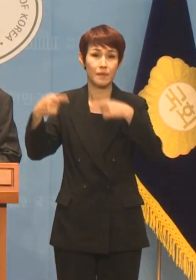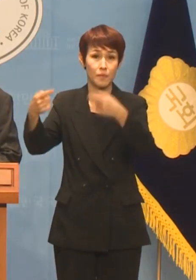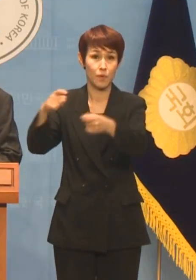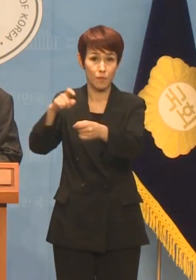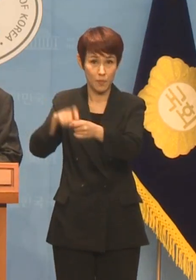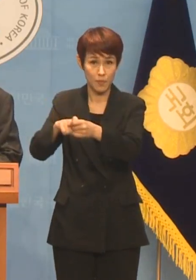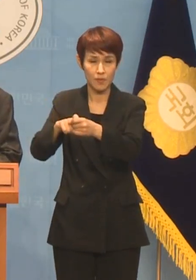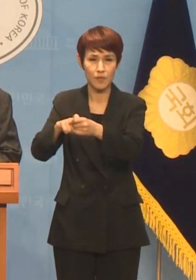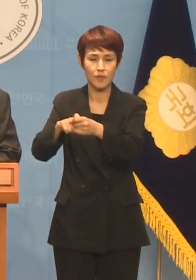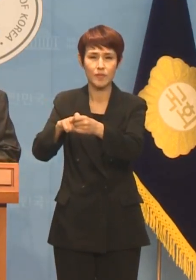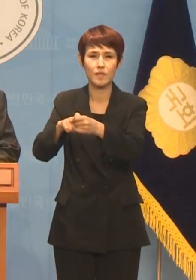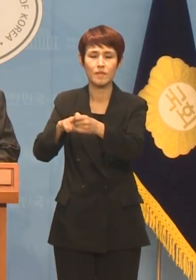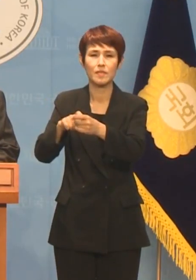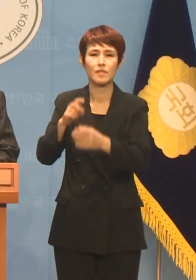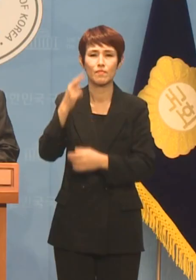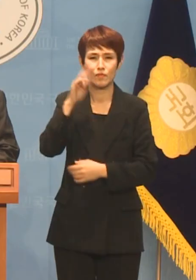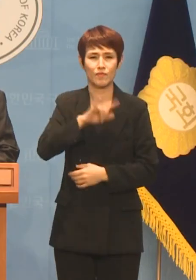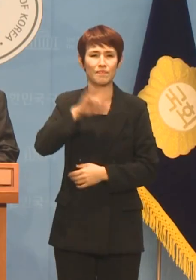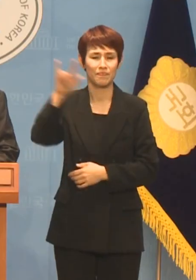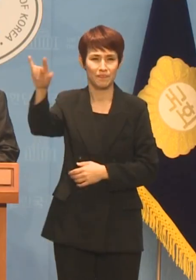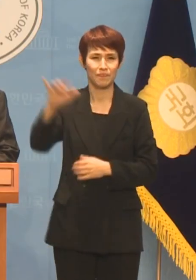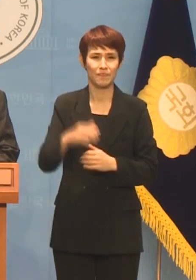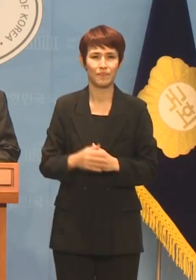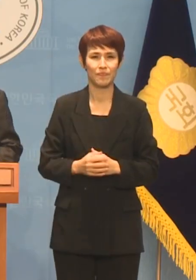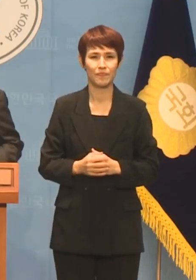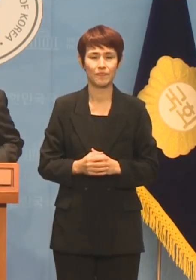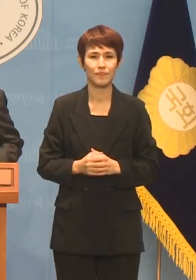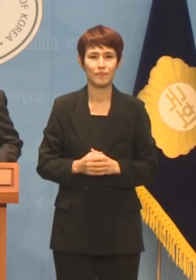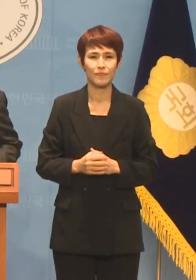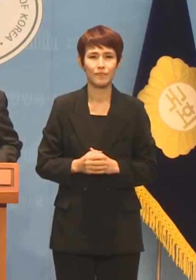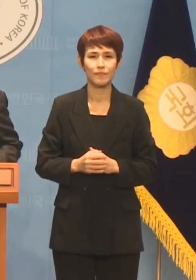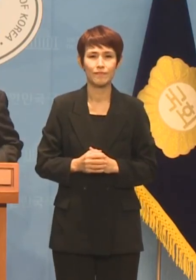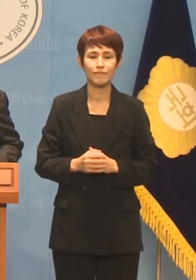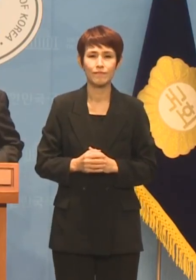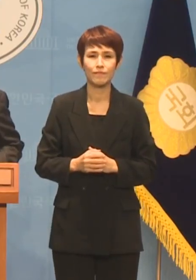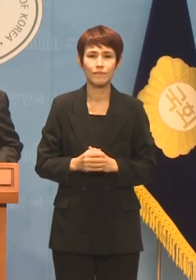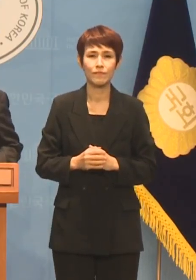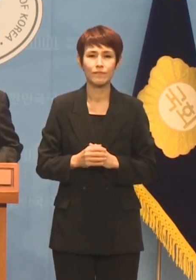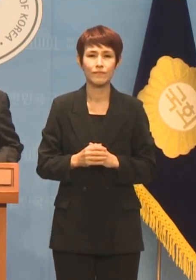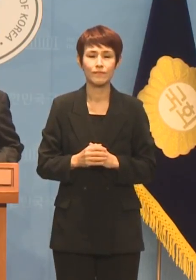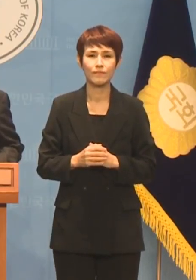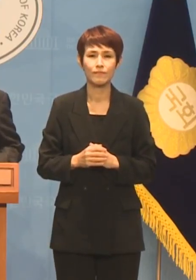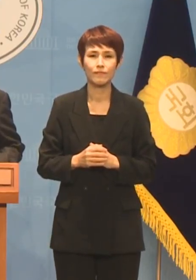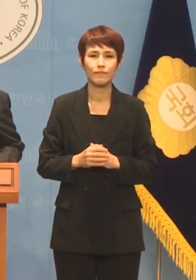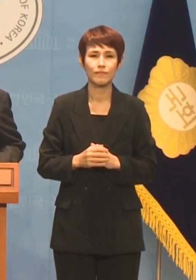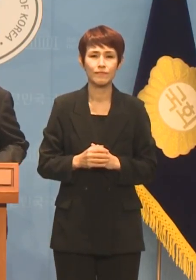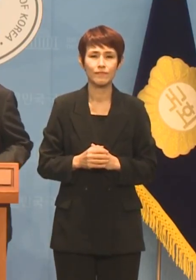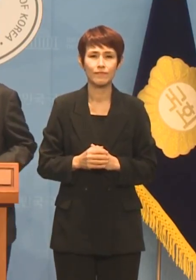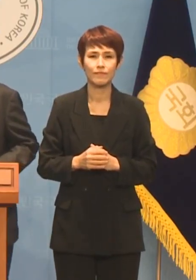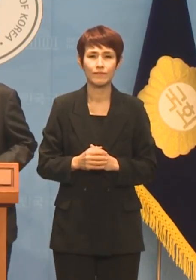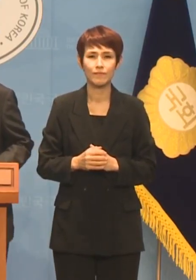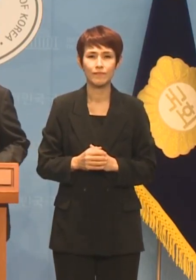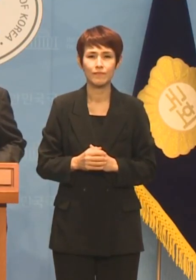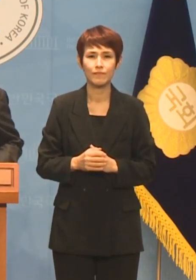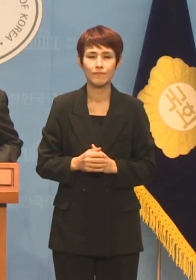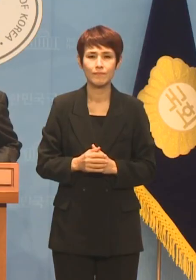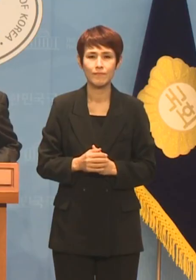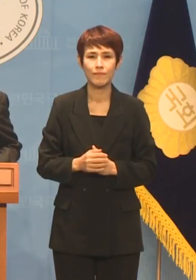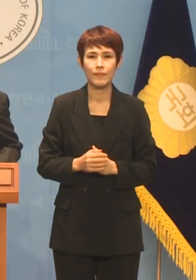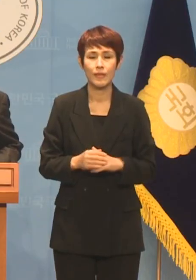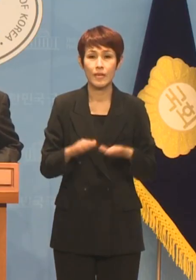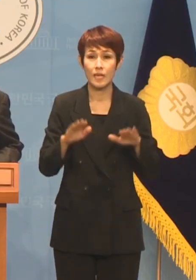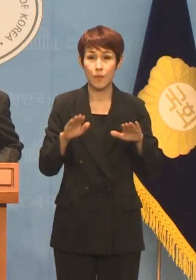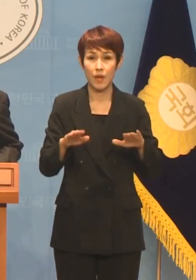간의 네트워크 강화를 위해 국회 외교통일위원회 방미단 일원으로 워싱턴을 다녀왔습니다.